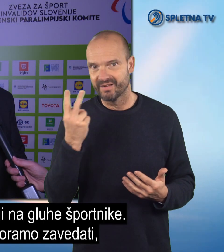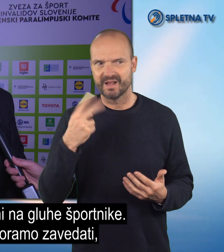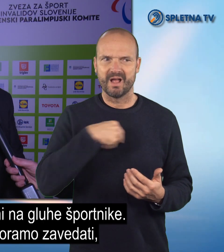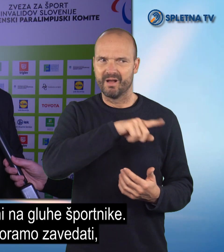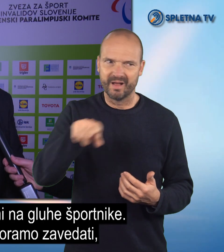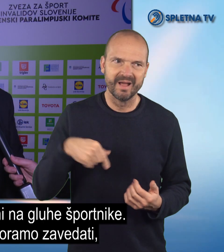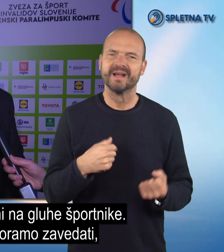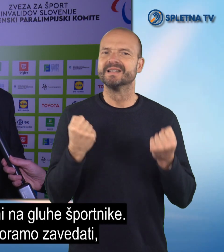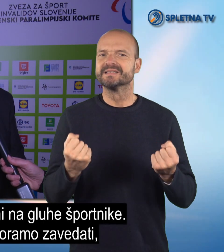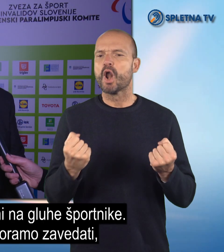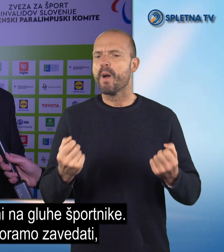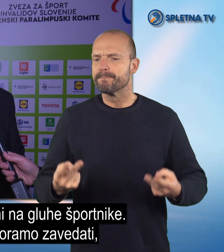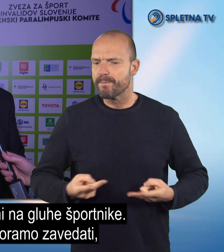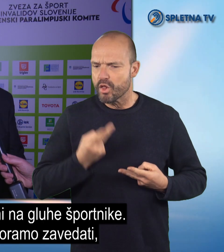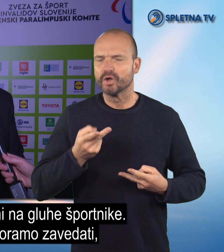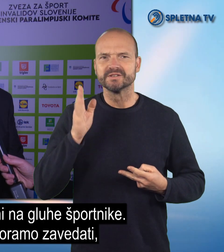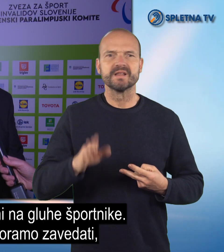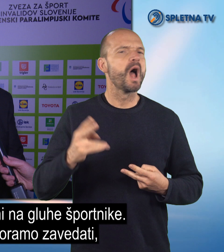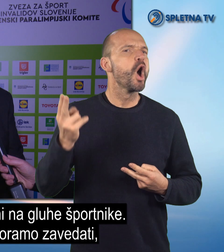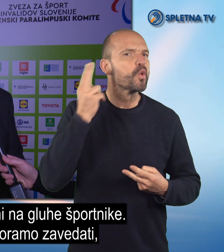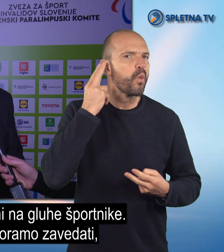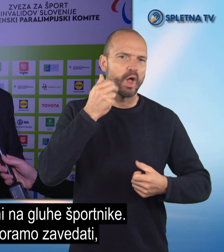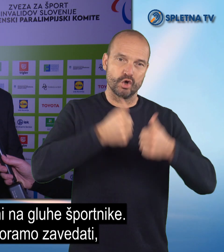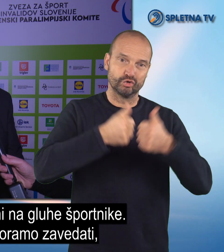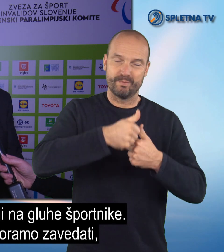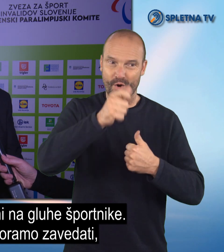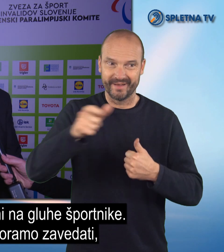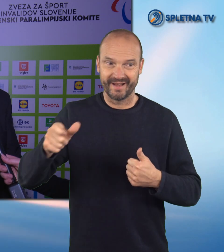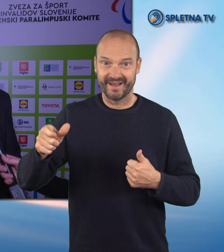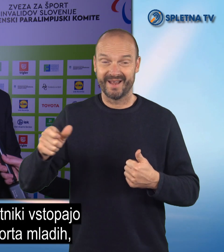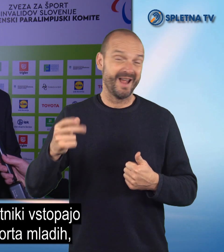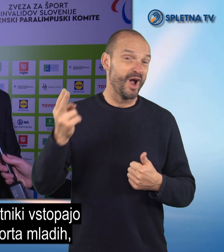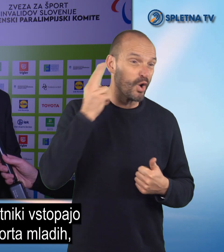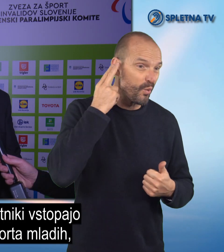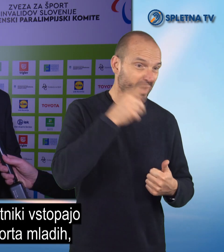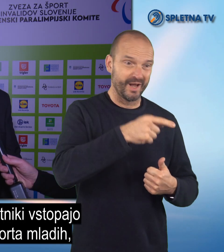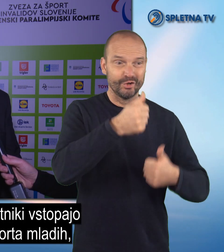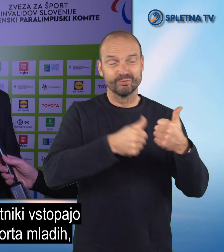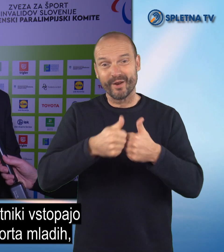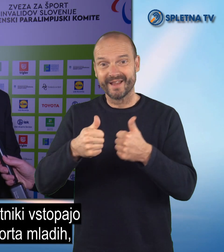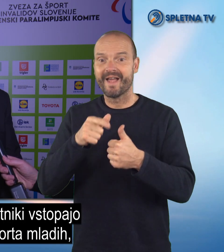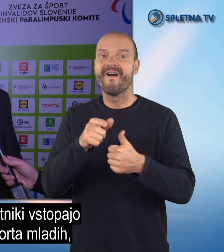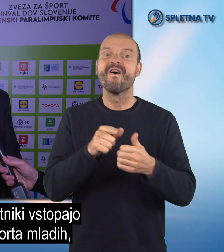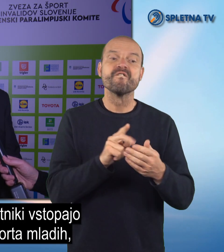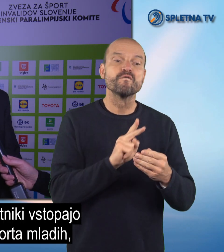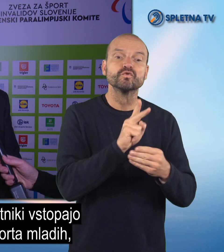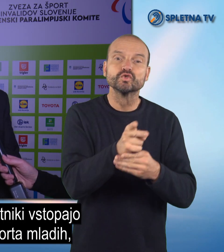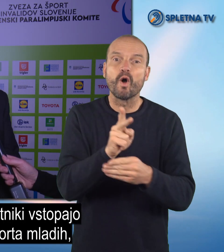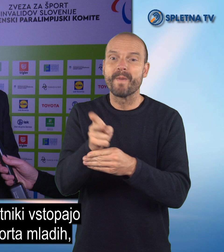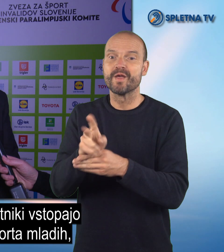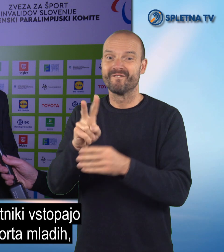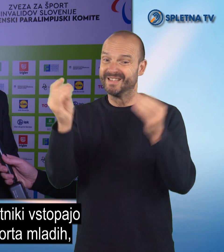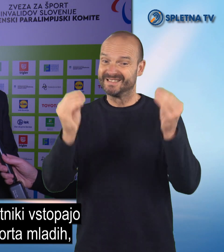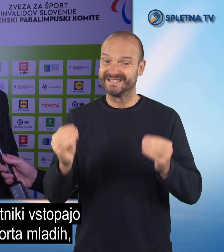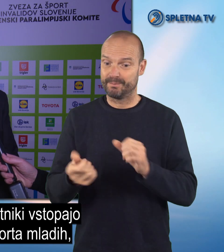Seveda smo ponosni na gluhe športnike, predvsem se moramo zavedati, da gluhi športniki